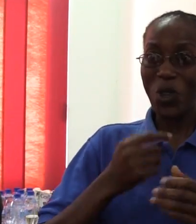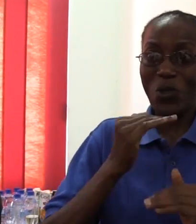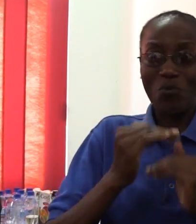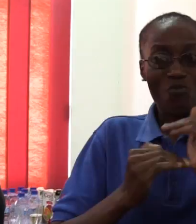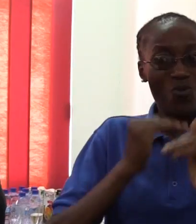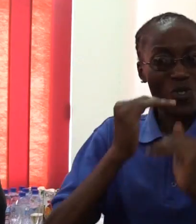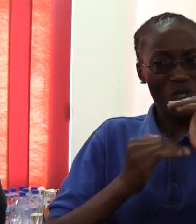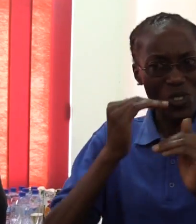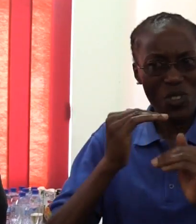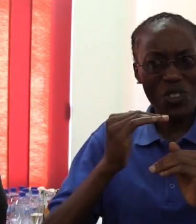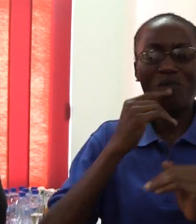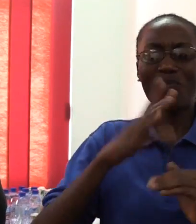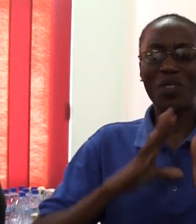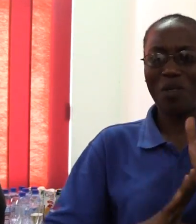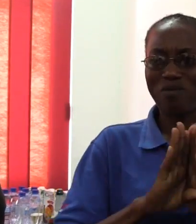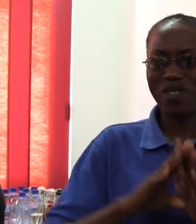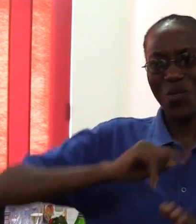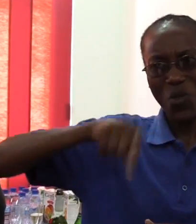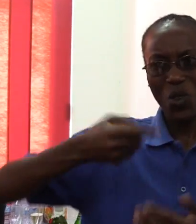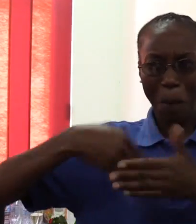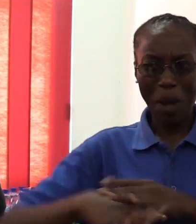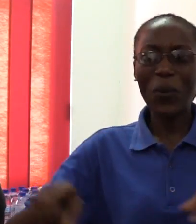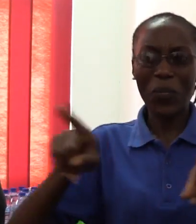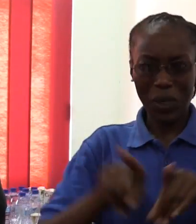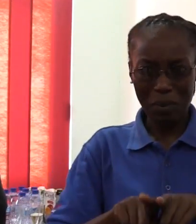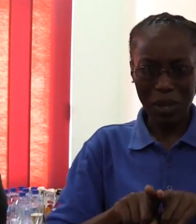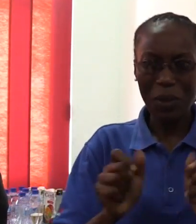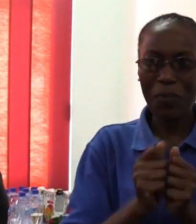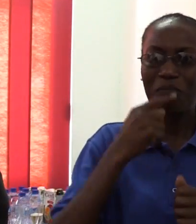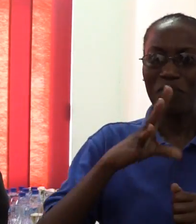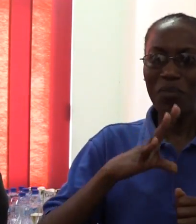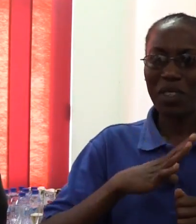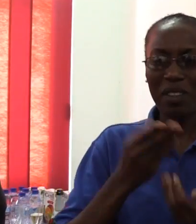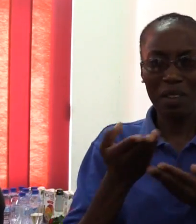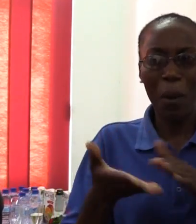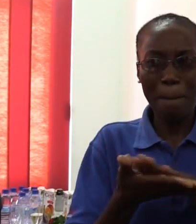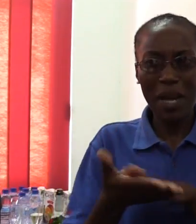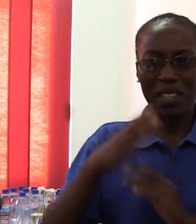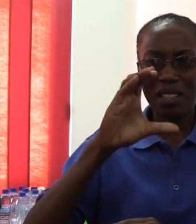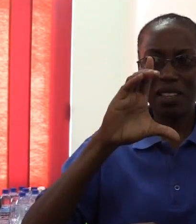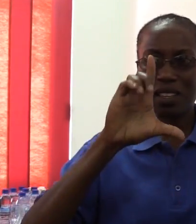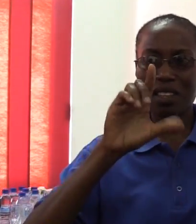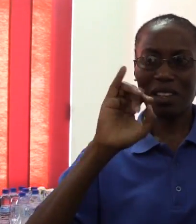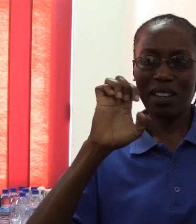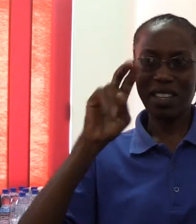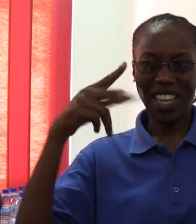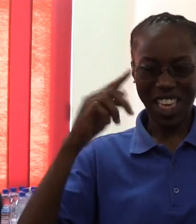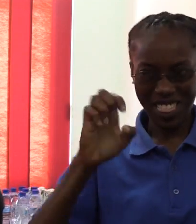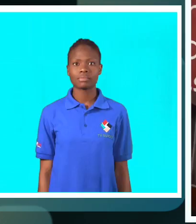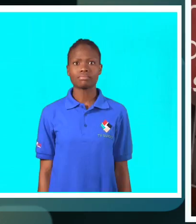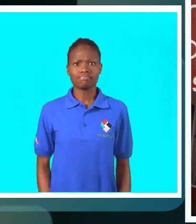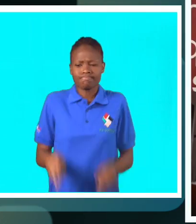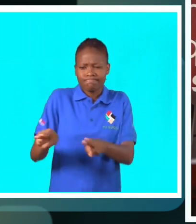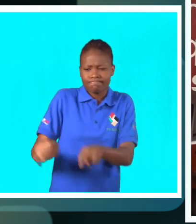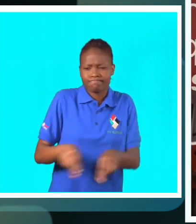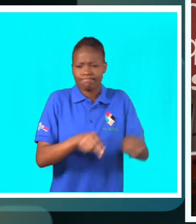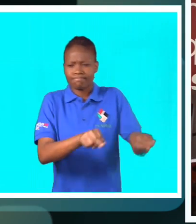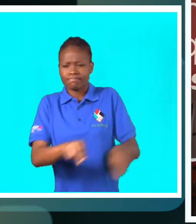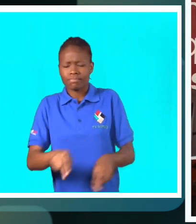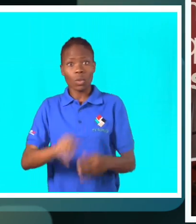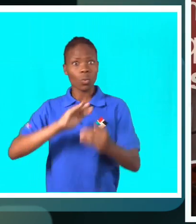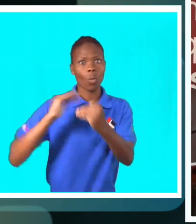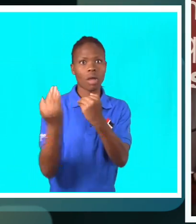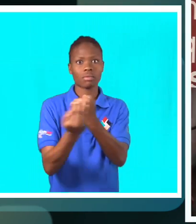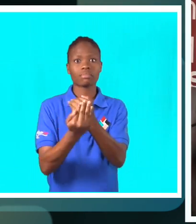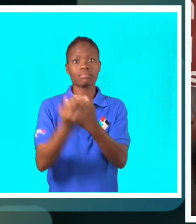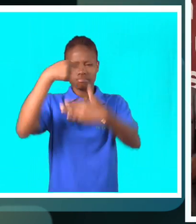com o crescimento do nosso banco também, portanto à medida que vai crescer na sua base de clientes nós esperamos aumentar as vendas. Seguro é um